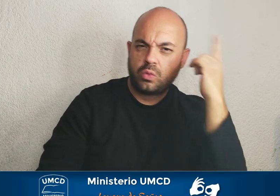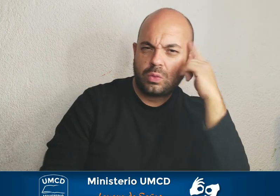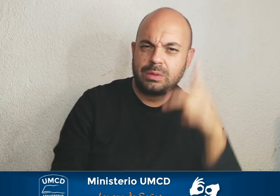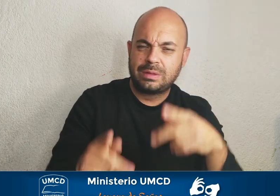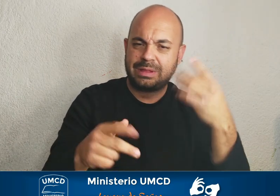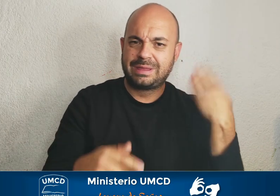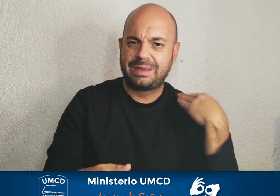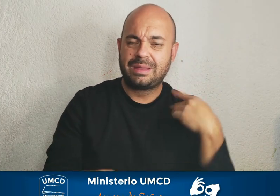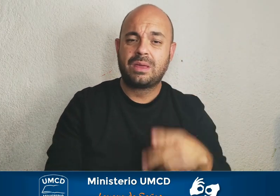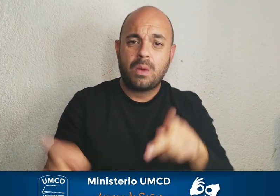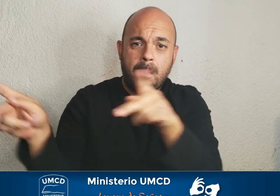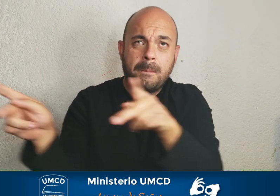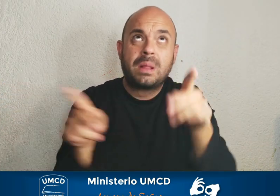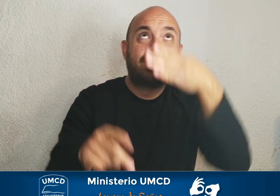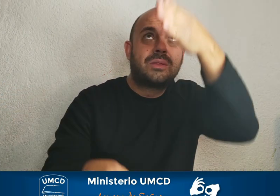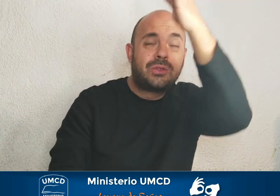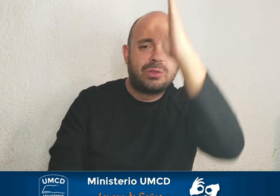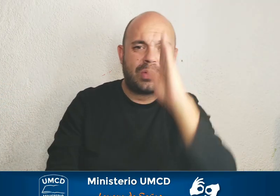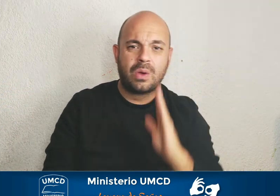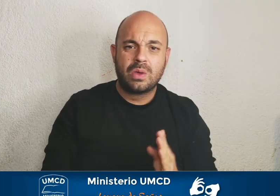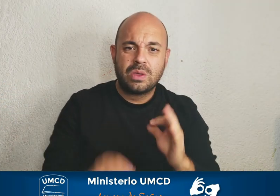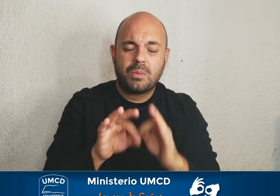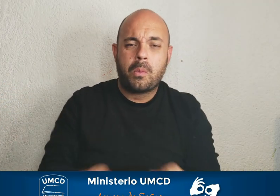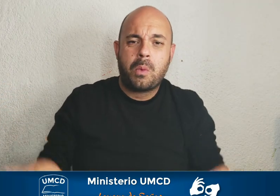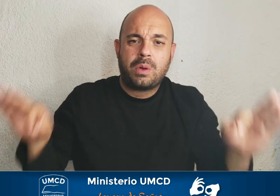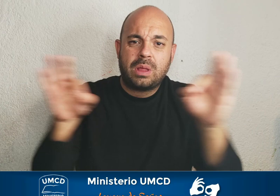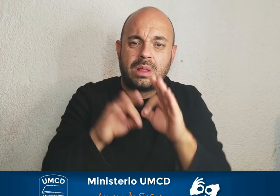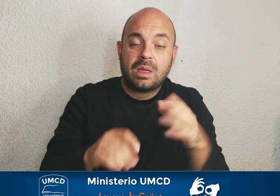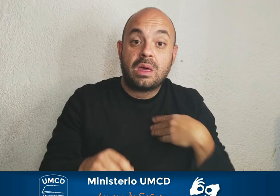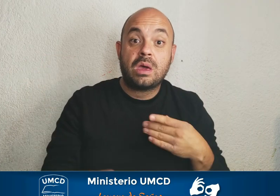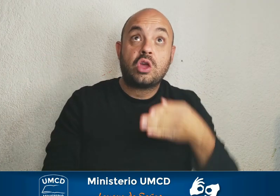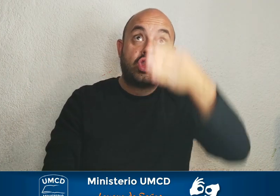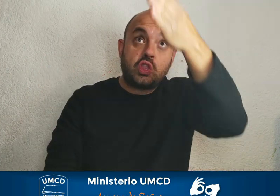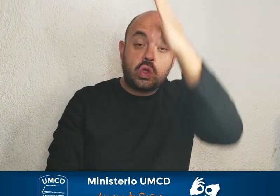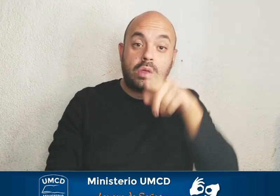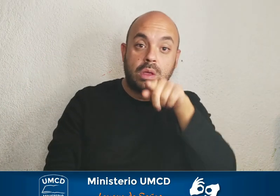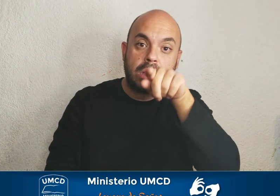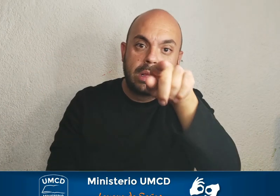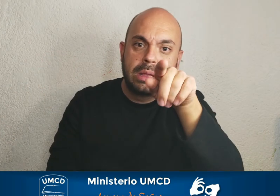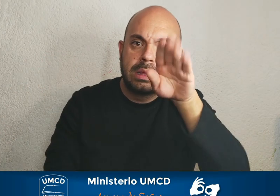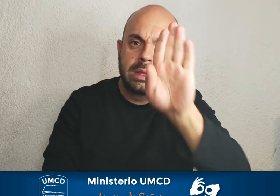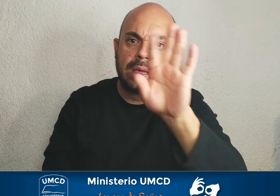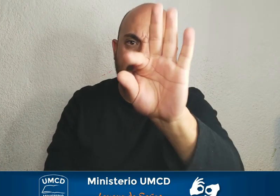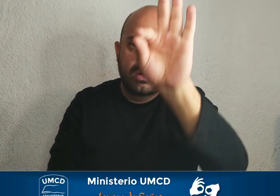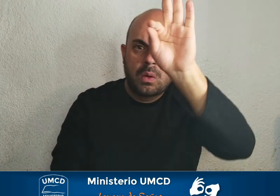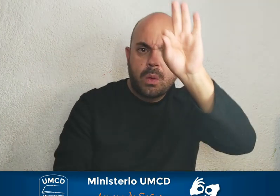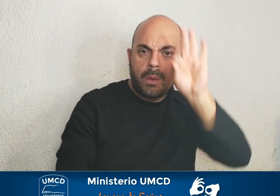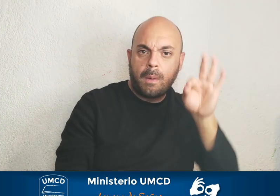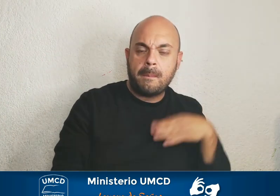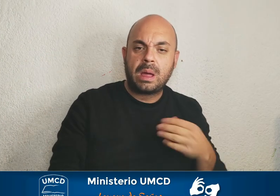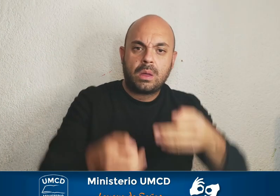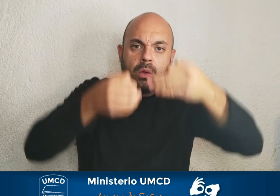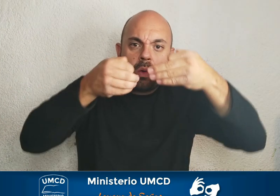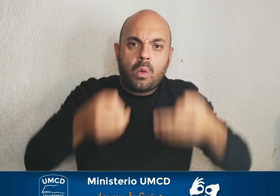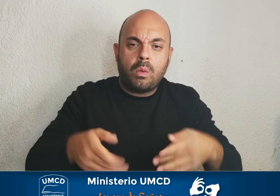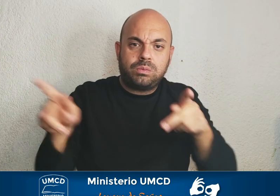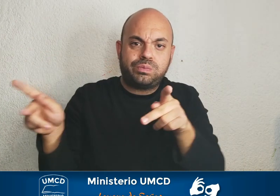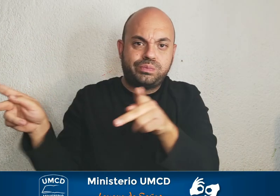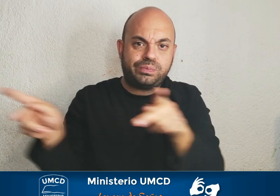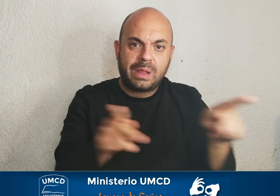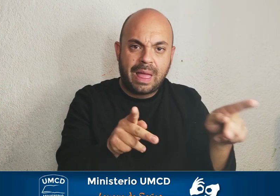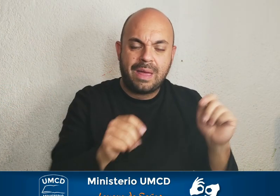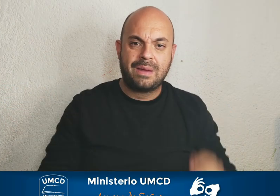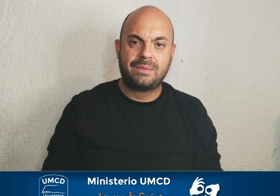plan de parte del Señor. Él ya ha escogido algunas cosas que usted quiere que haga. Nos dice en Efesios